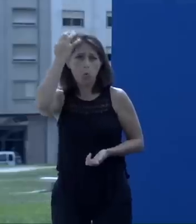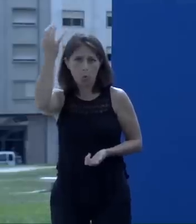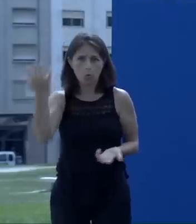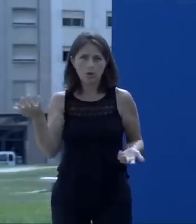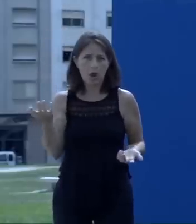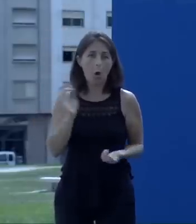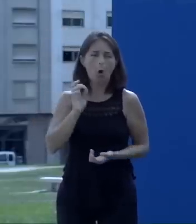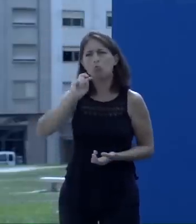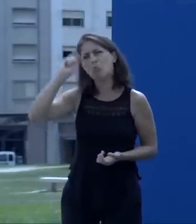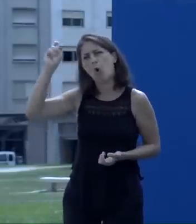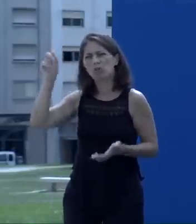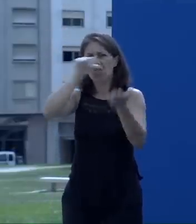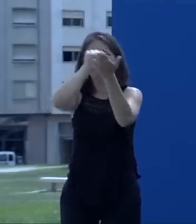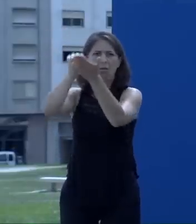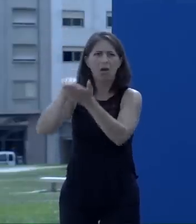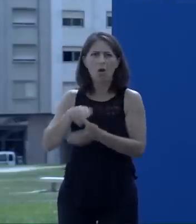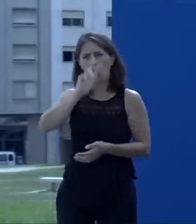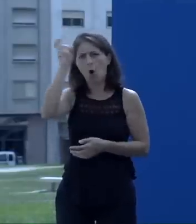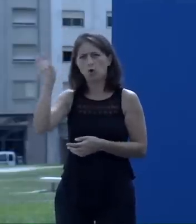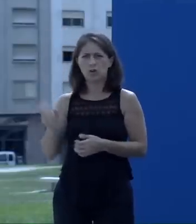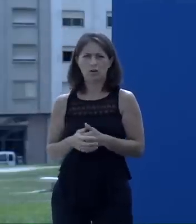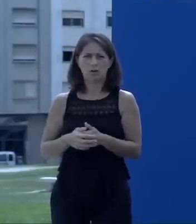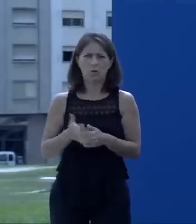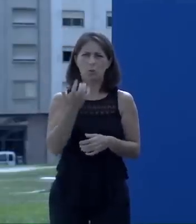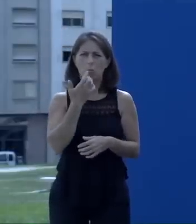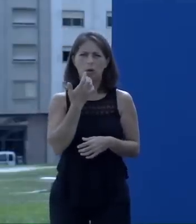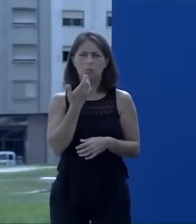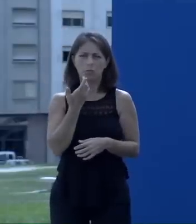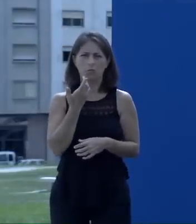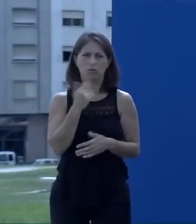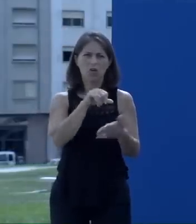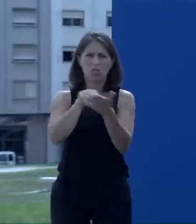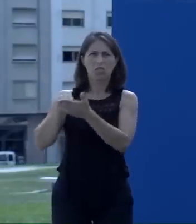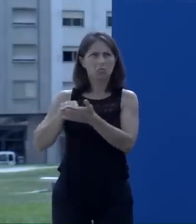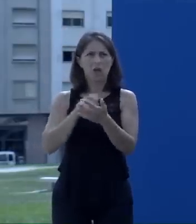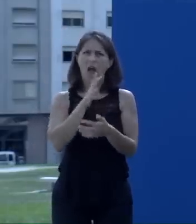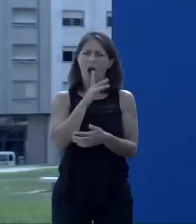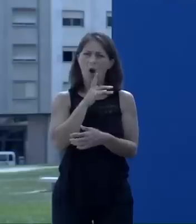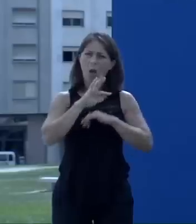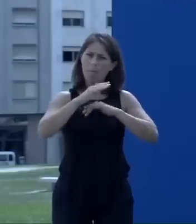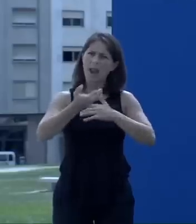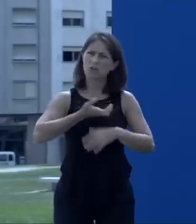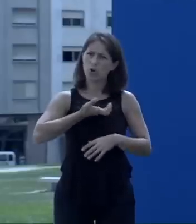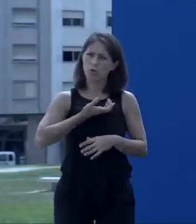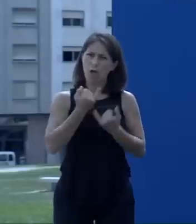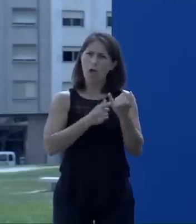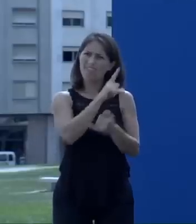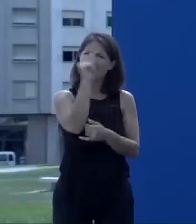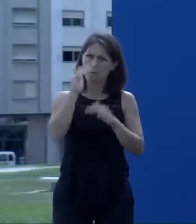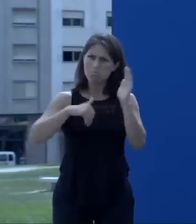ou calquera outra das cidades do país, ou das cidades e vilas, porque xa son máis de 100 as mareas municipais que compuñan a Gran